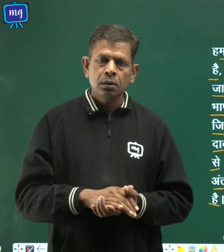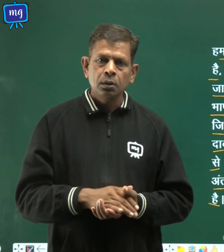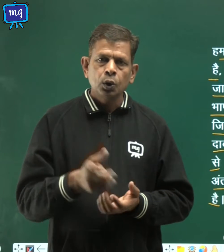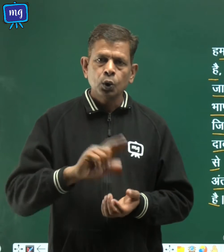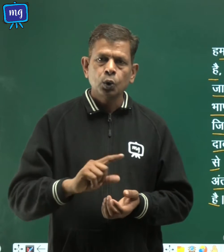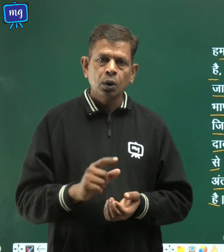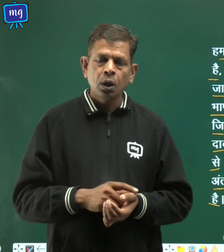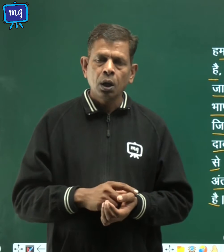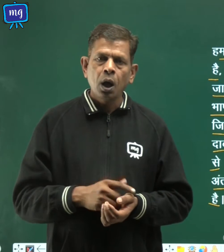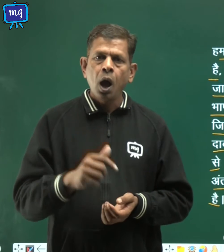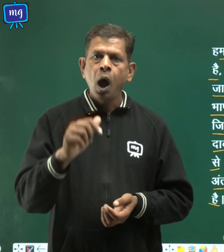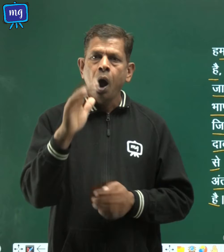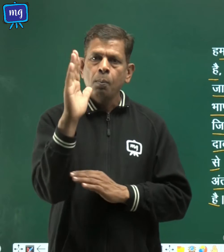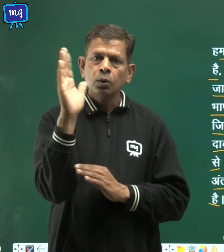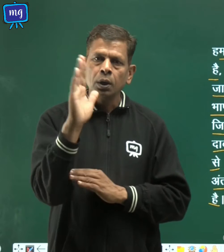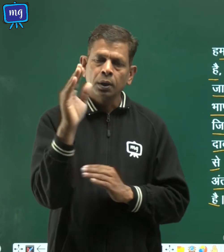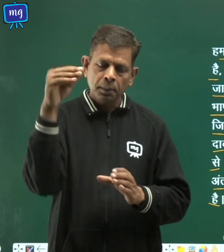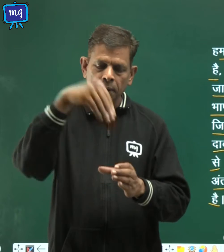तो बोतल के भीतर